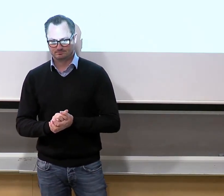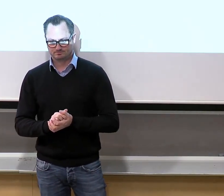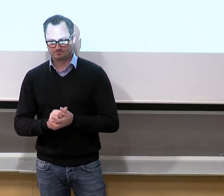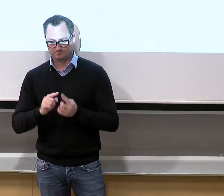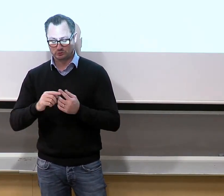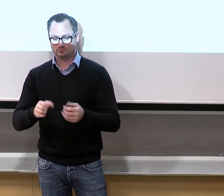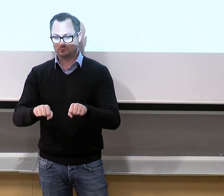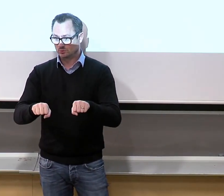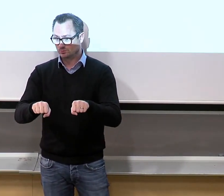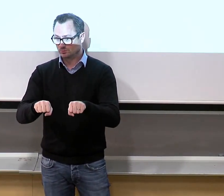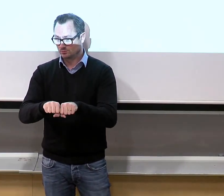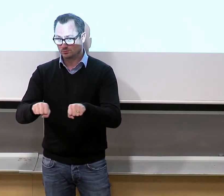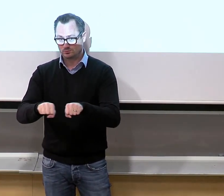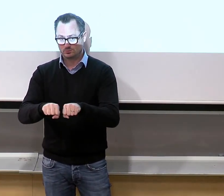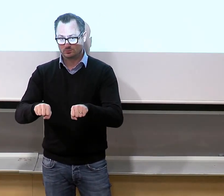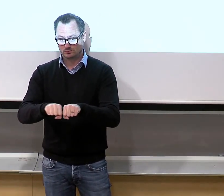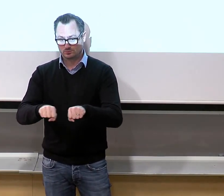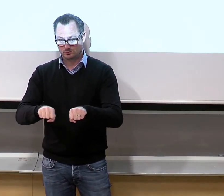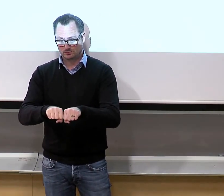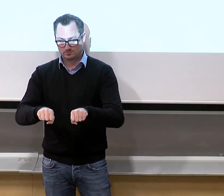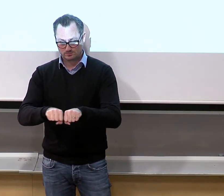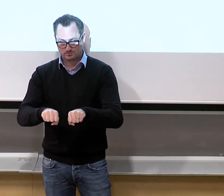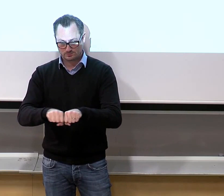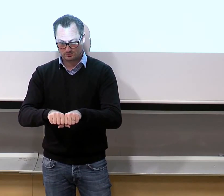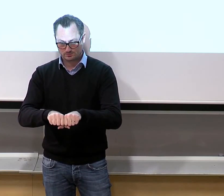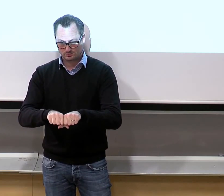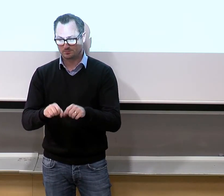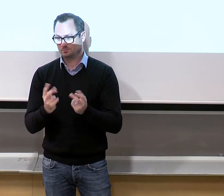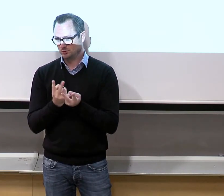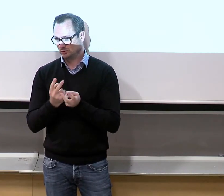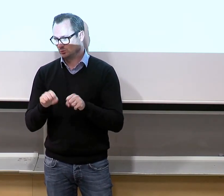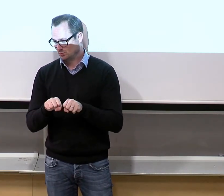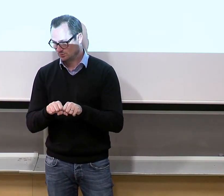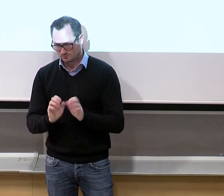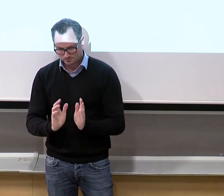nu. Det ena är skor. Så här.